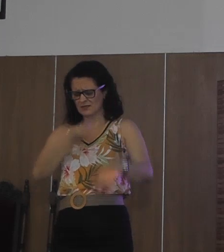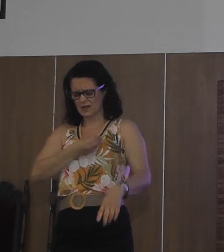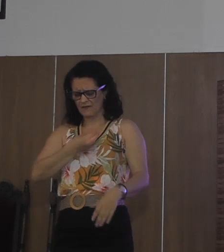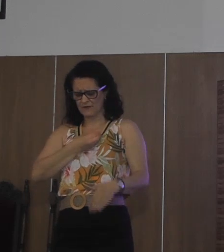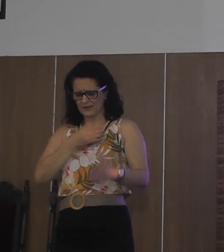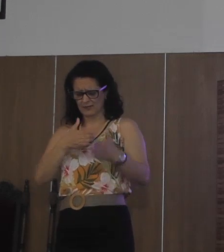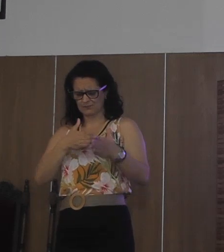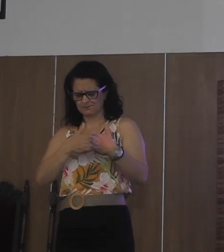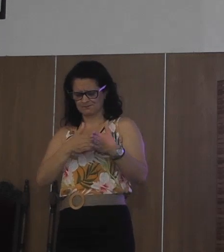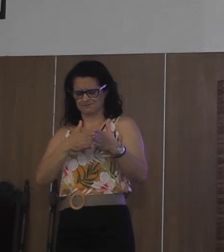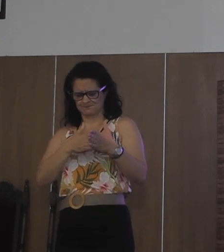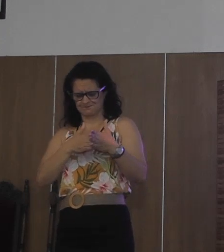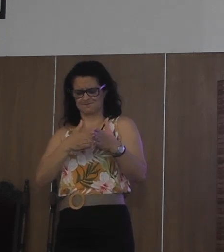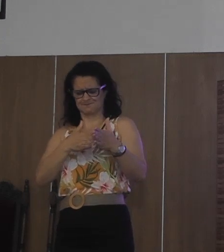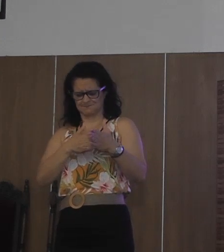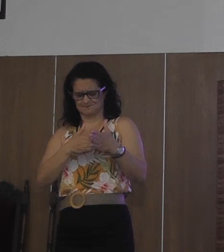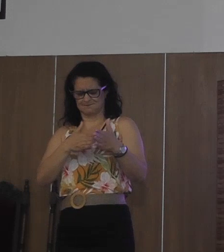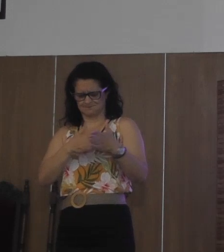um obstáculo